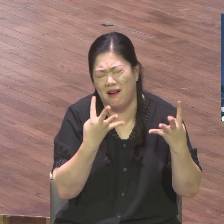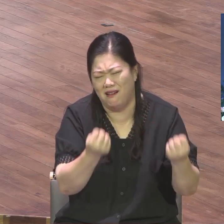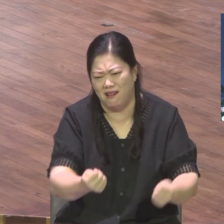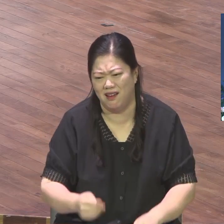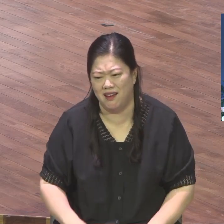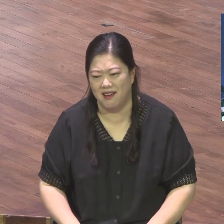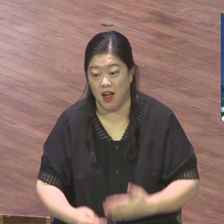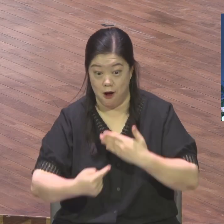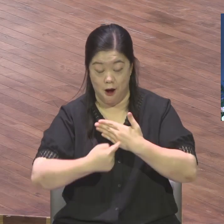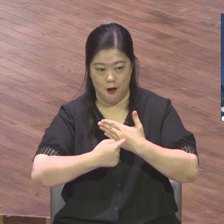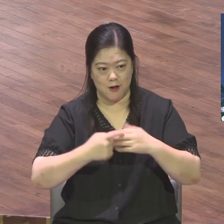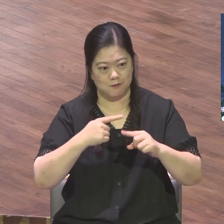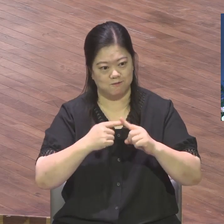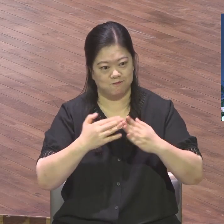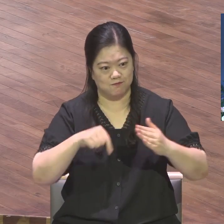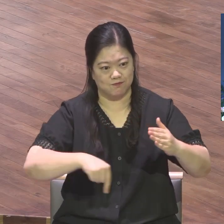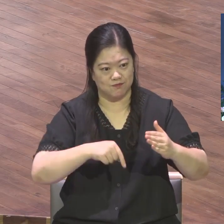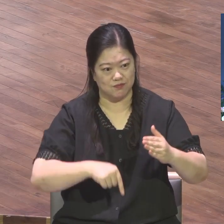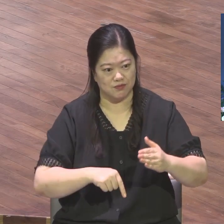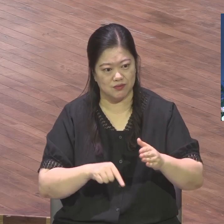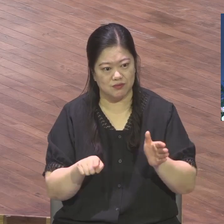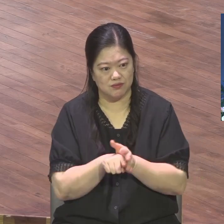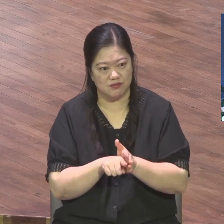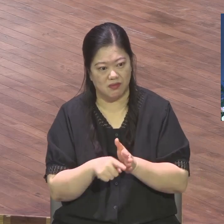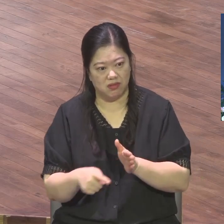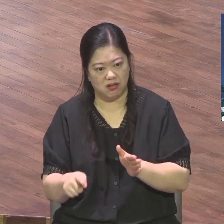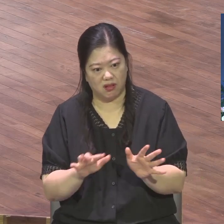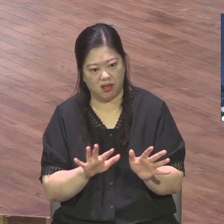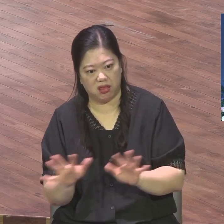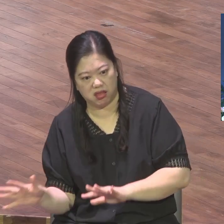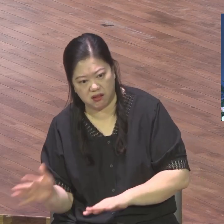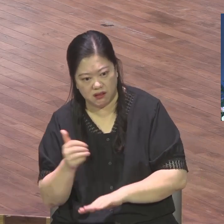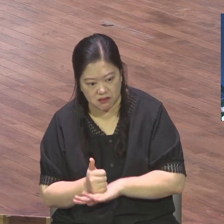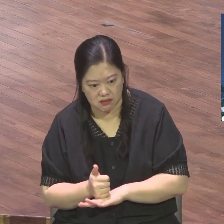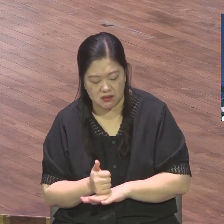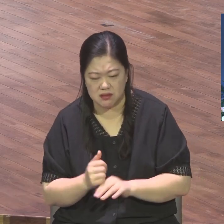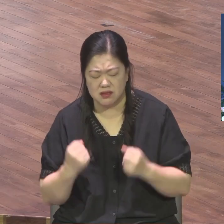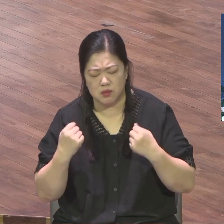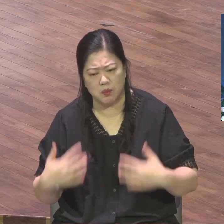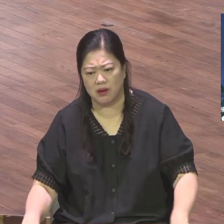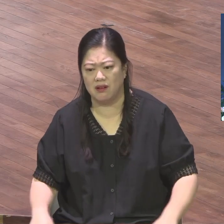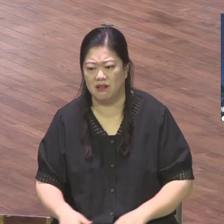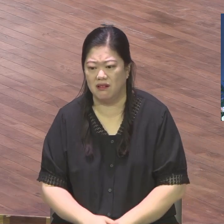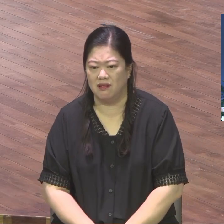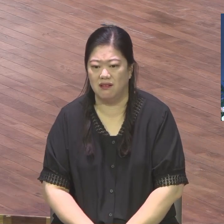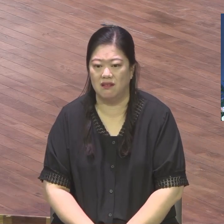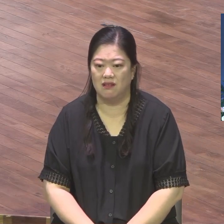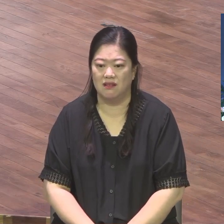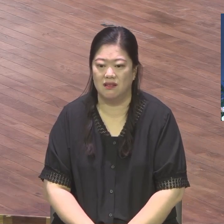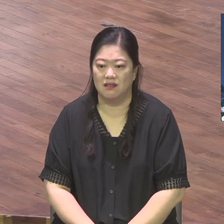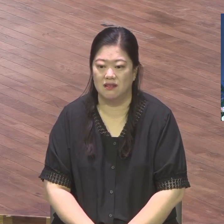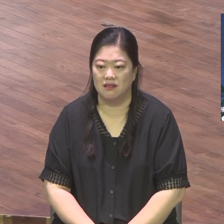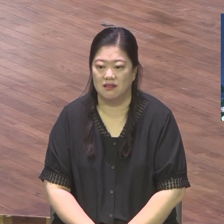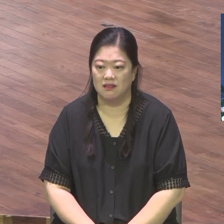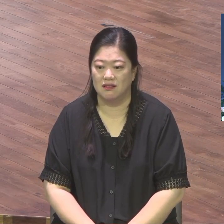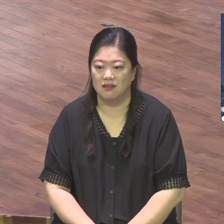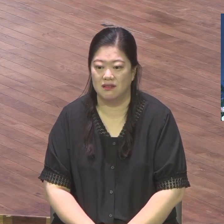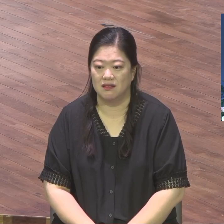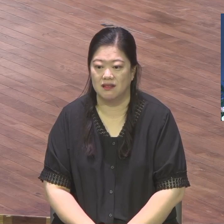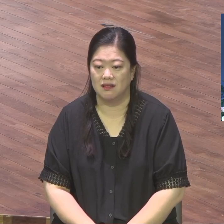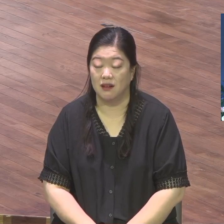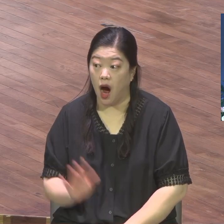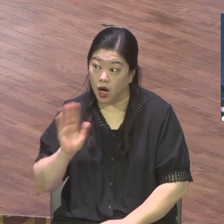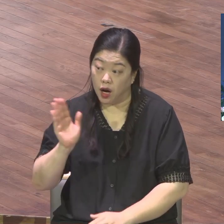되는 거죠, 교회가. 힘 없는 사람이 있어나 없어나 별 차이 없잖아요. 능력이 있을 줄